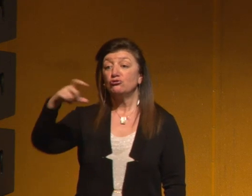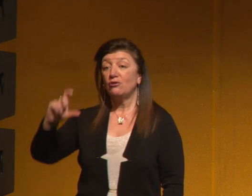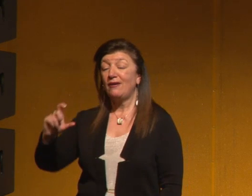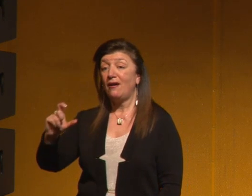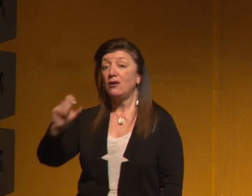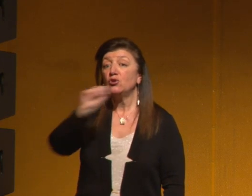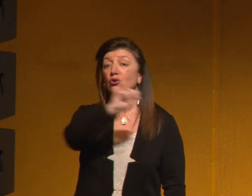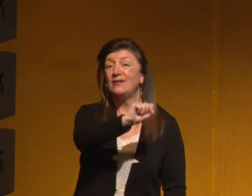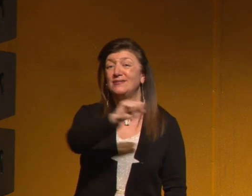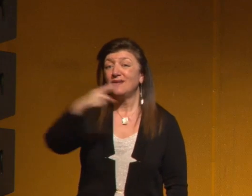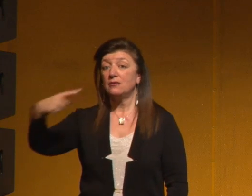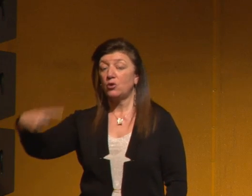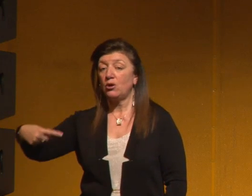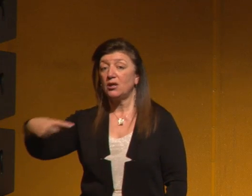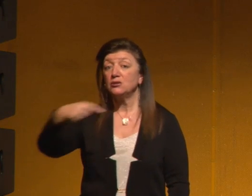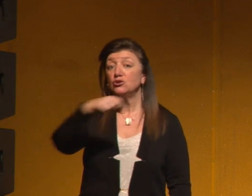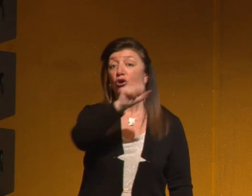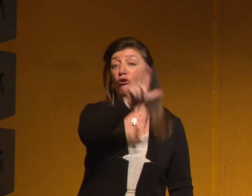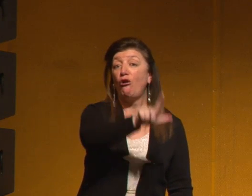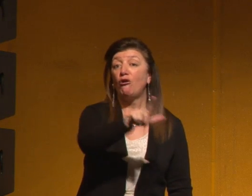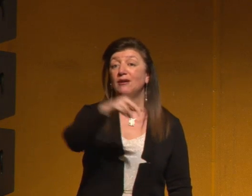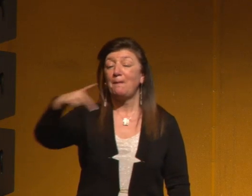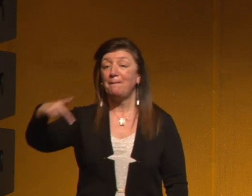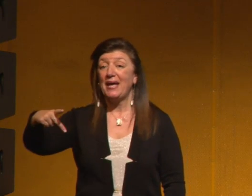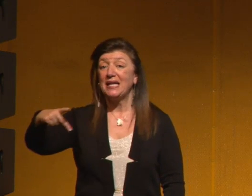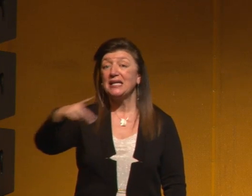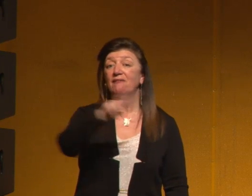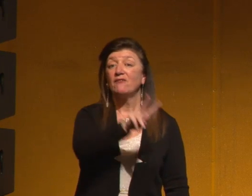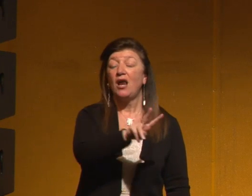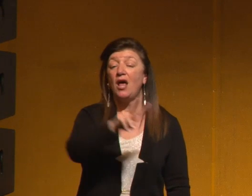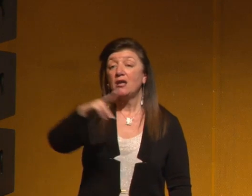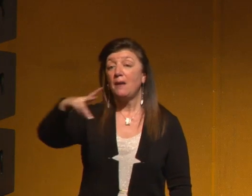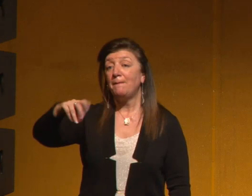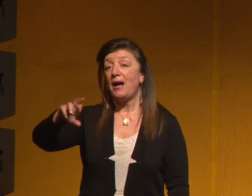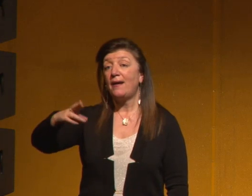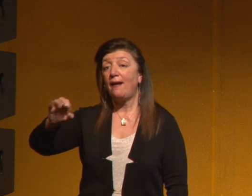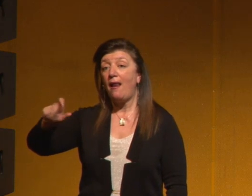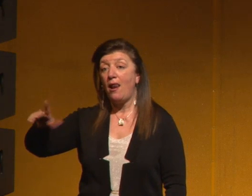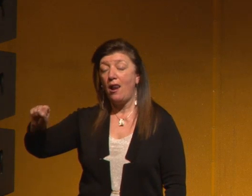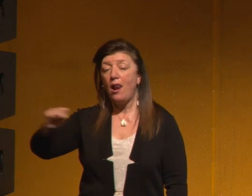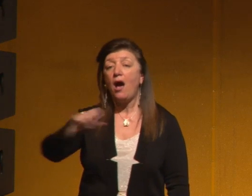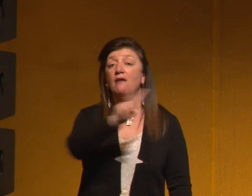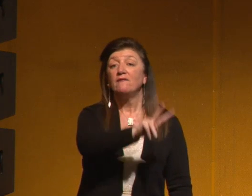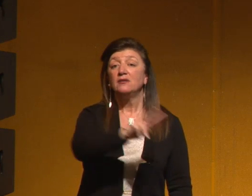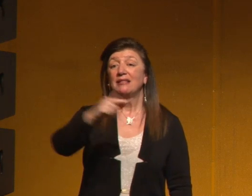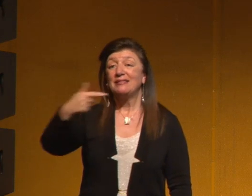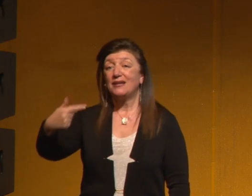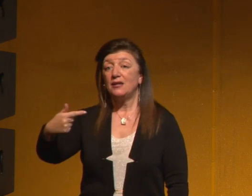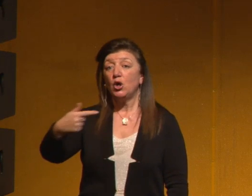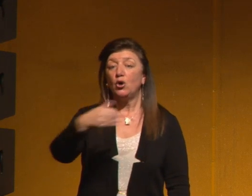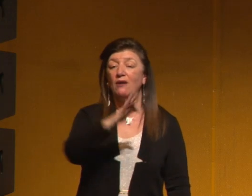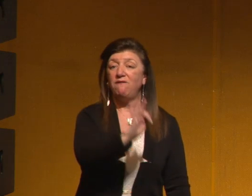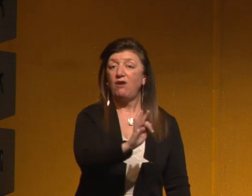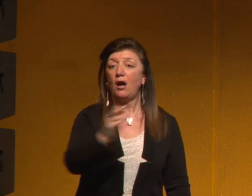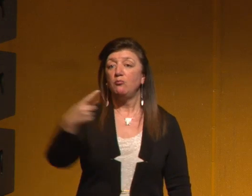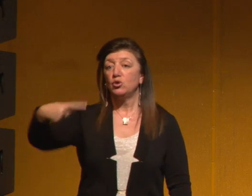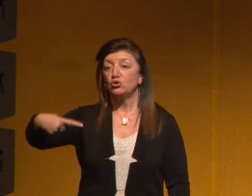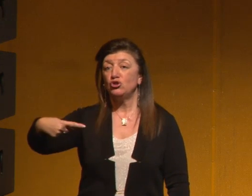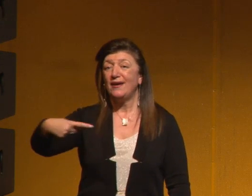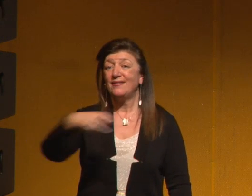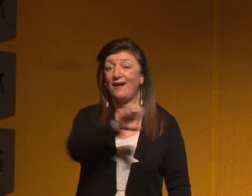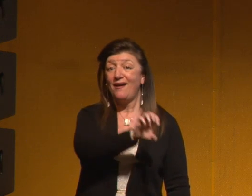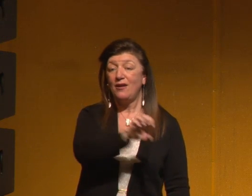alessandro leogrande loredana lipperini valeria parrella vincenzo trione fabio geda eros miari